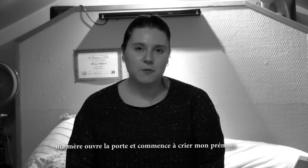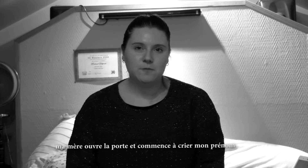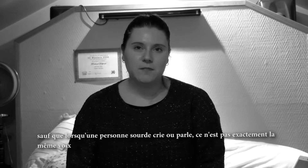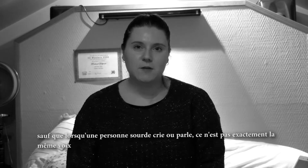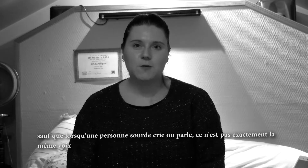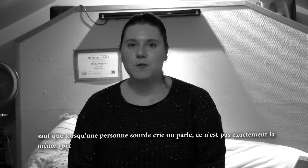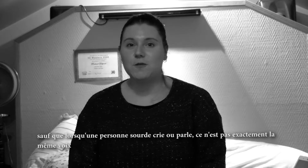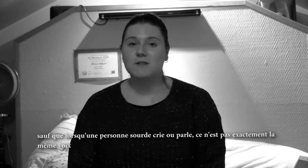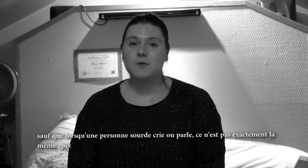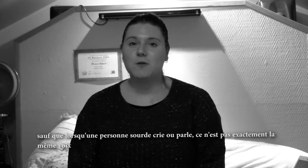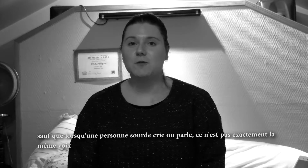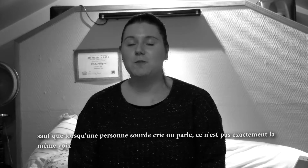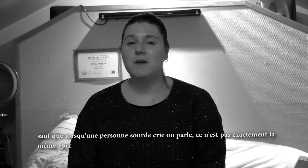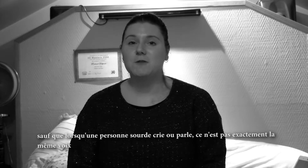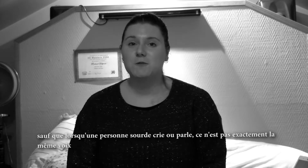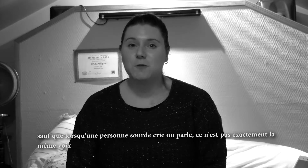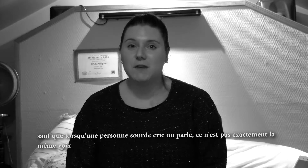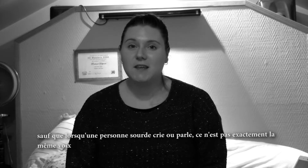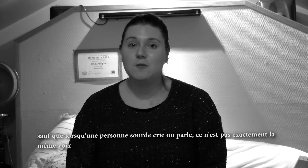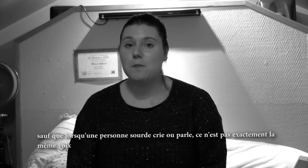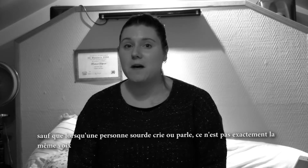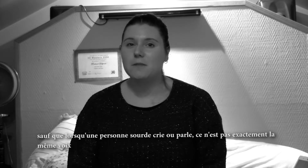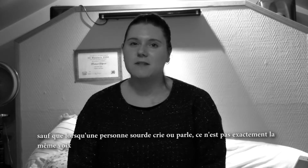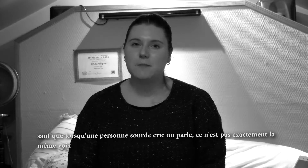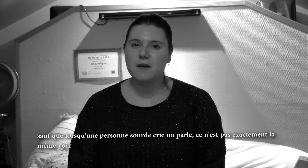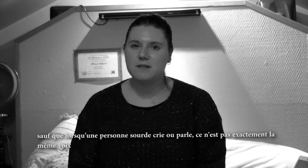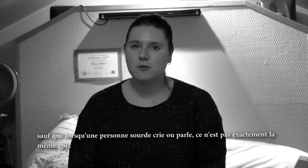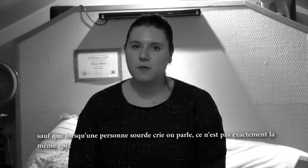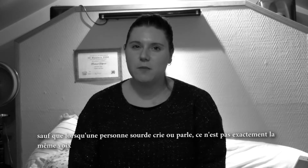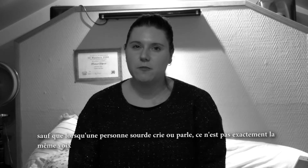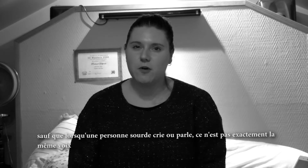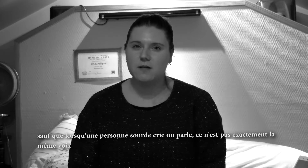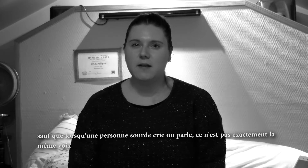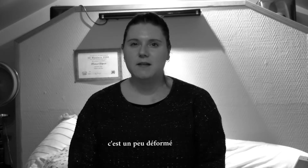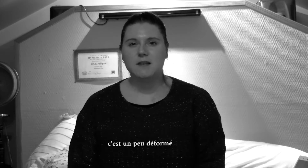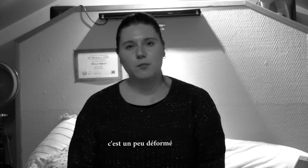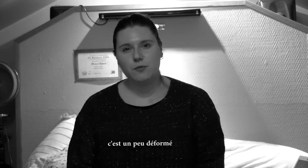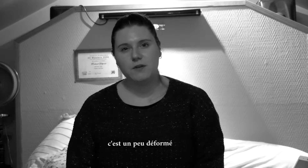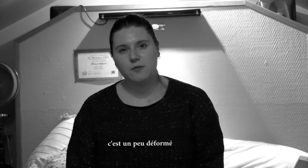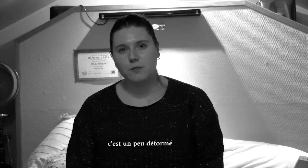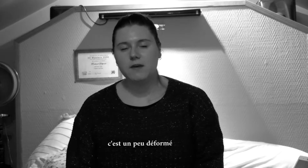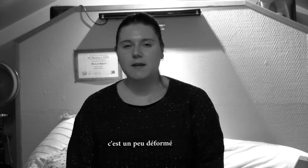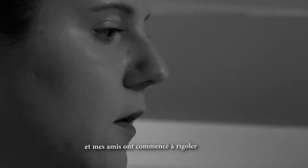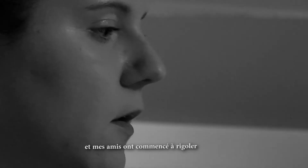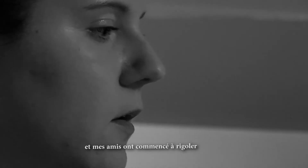prénom. Sauf que forcément quand une personne sourde crie ou parle, bah c'est pas exactement la même voix, c'est un peu déformé